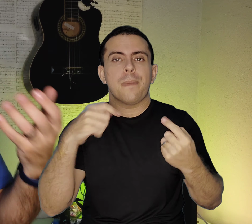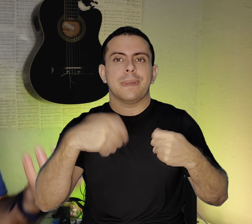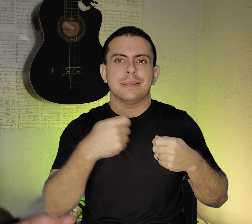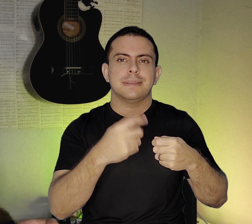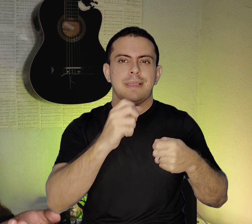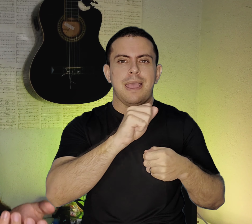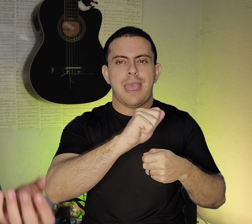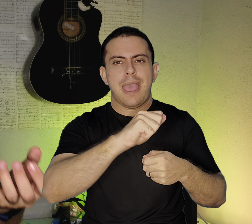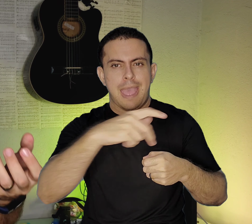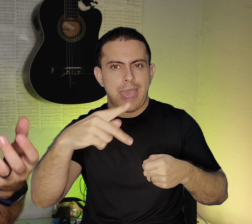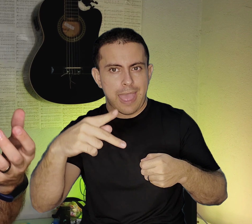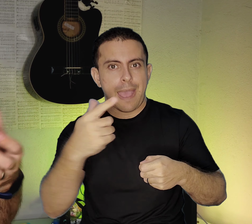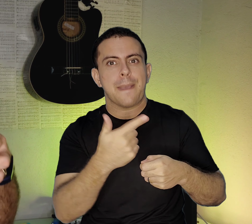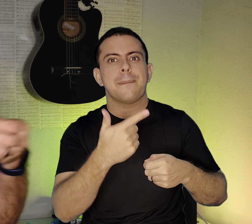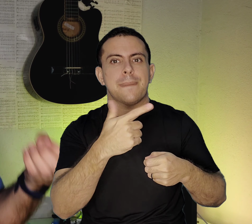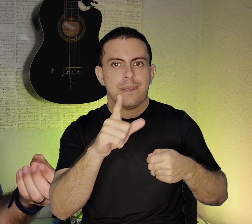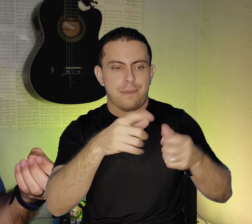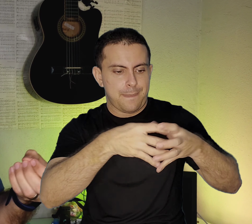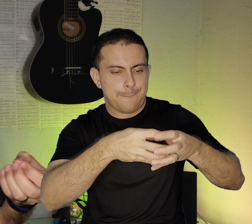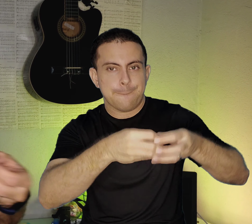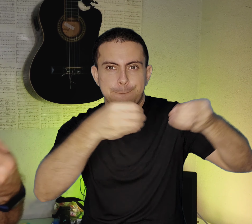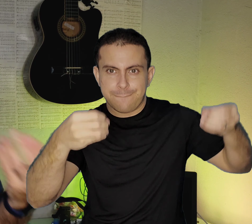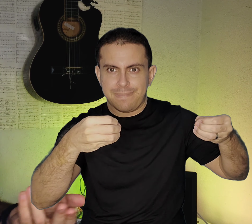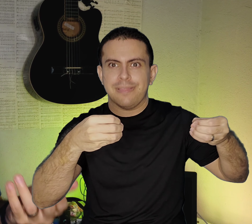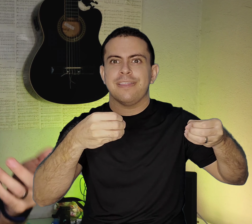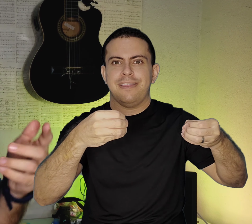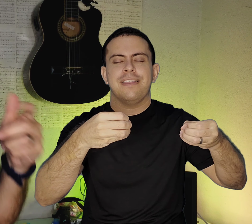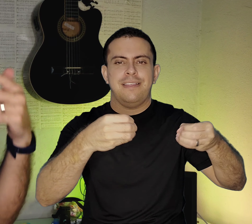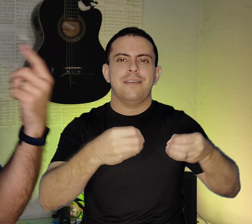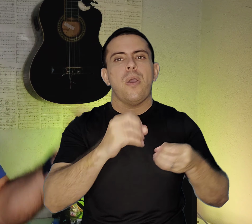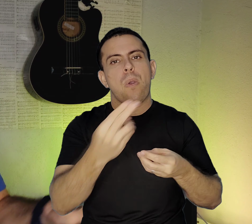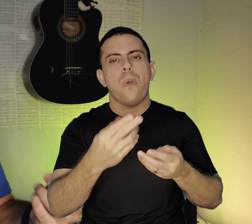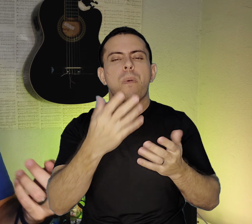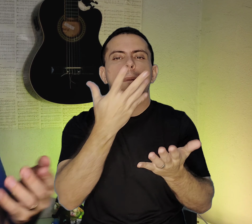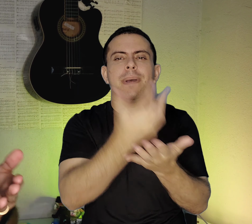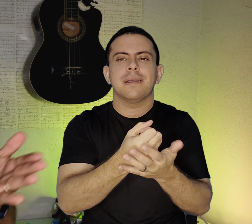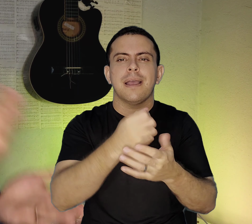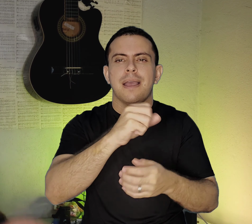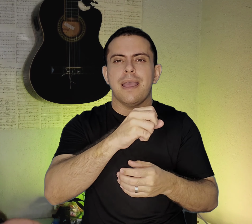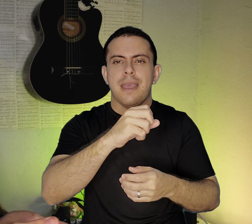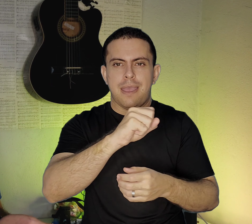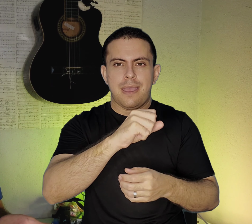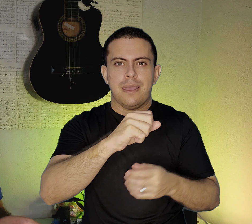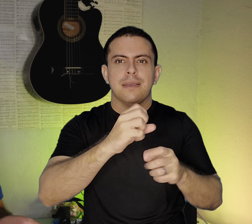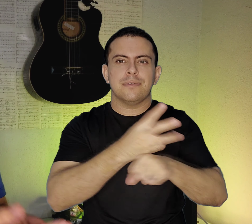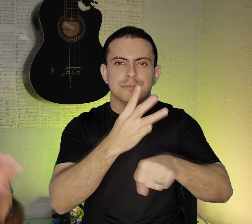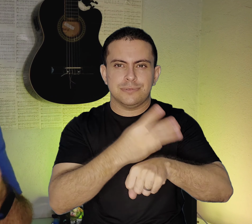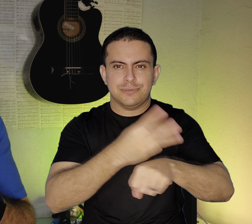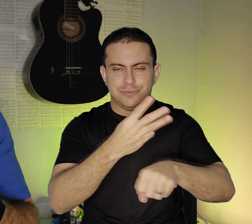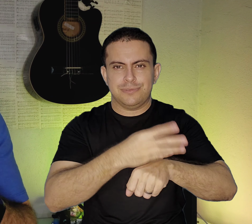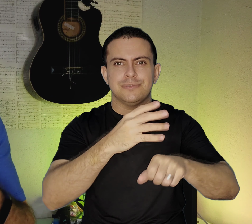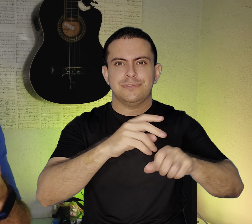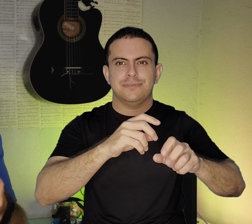outra conta Você vai ter que duplicar o aplicativo, clonar Ou então baixar o Business para você poder usar outro